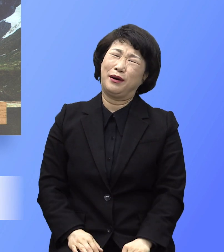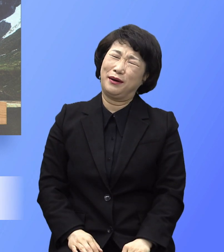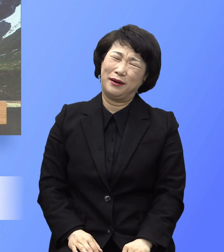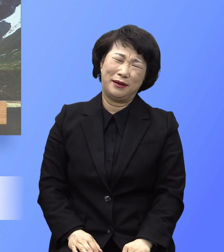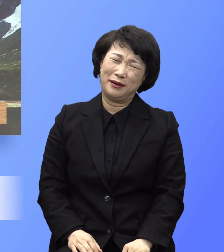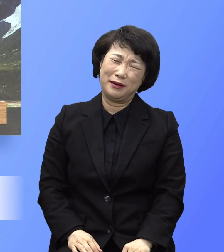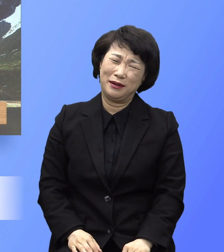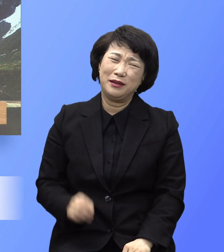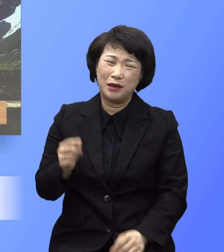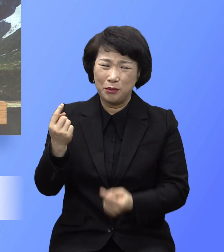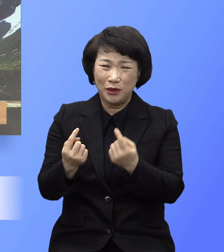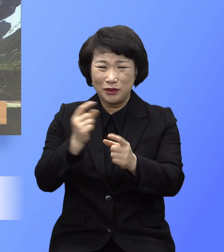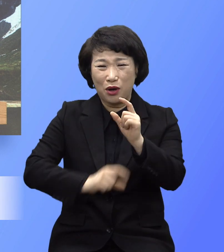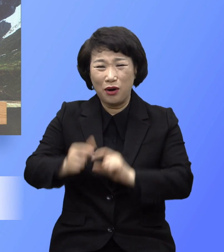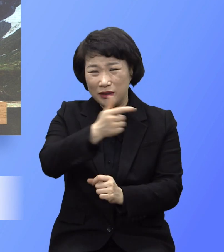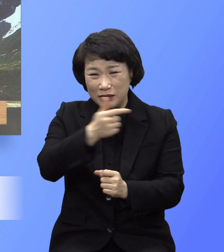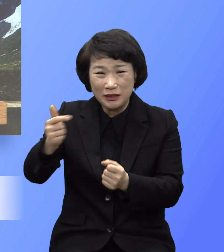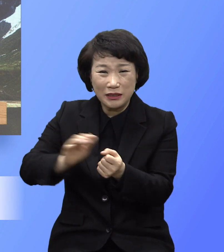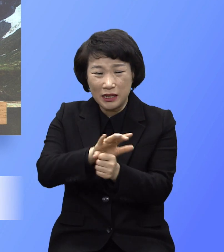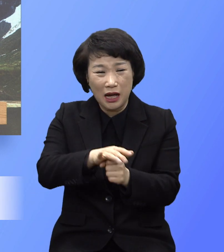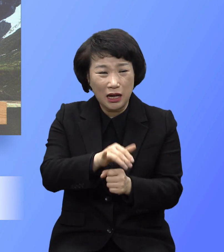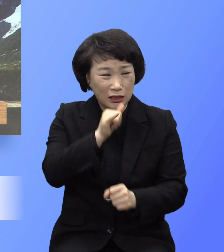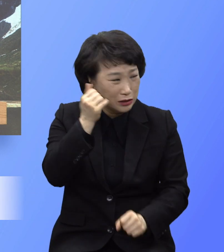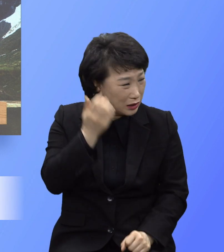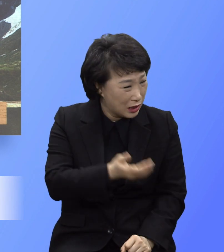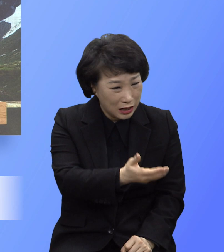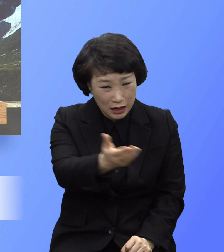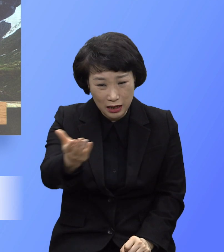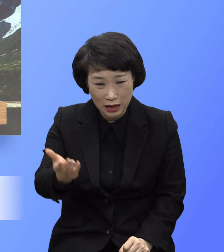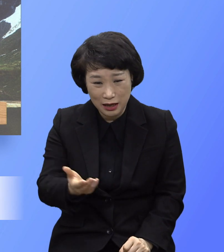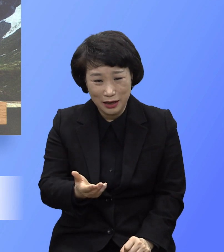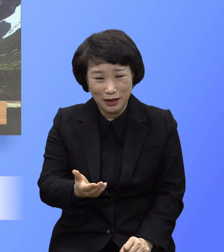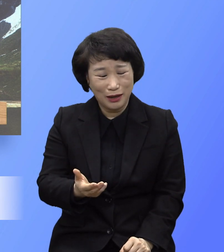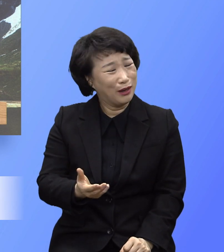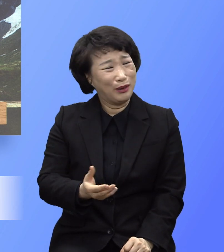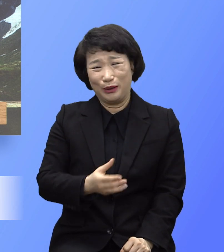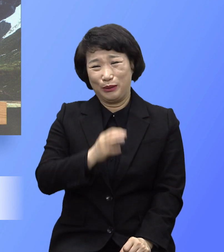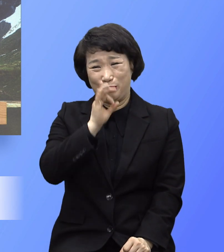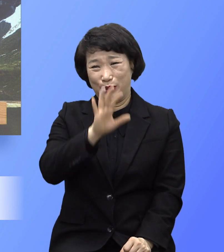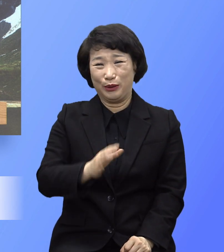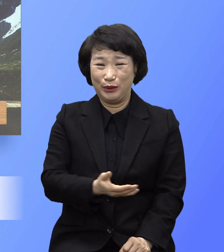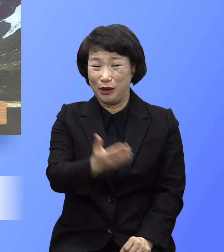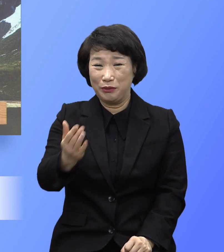이보다 더 큰 사랑이 천지간에 어디 있을까?